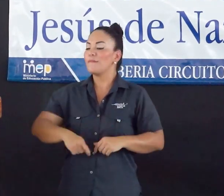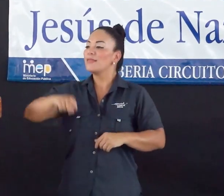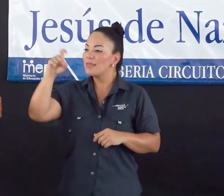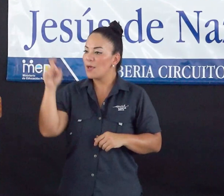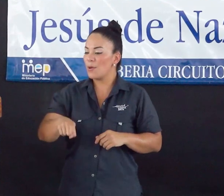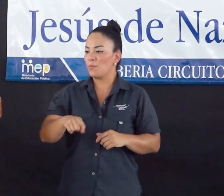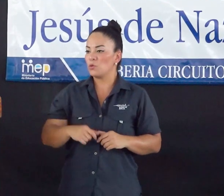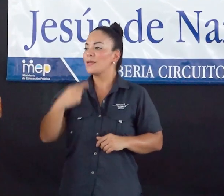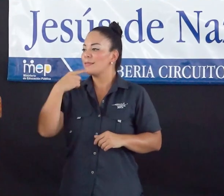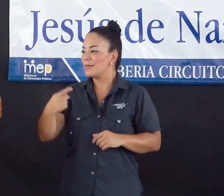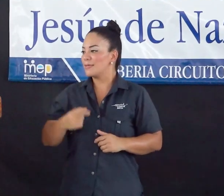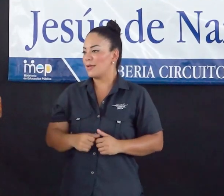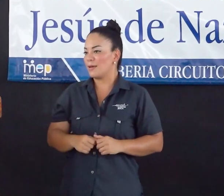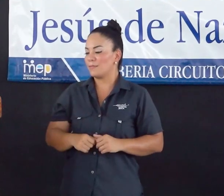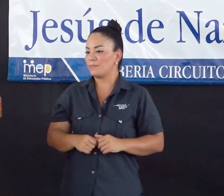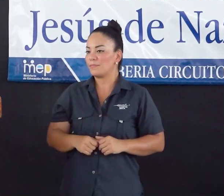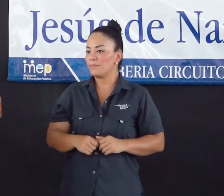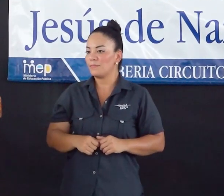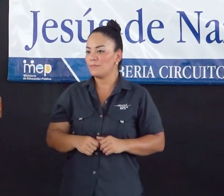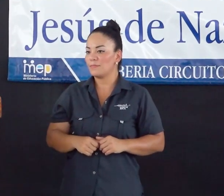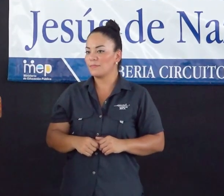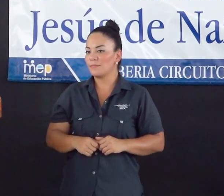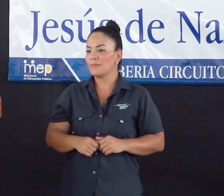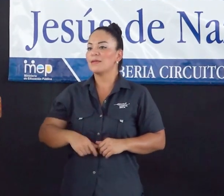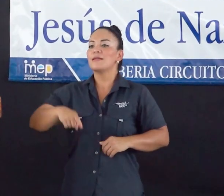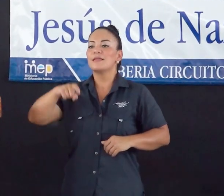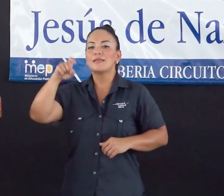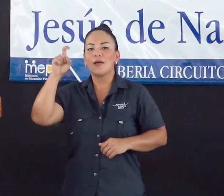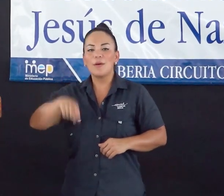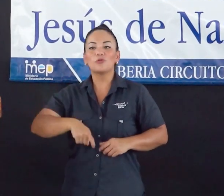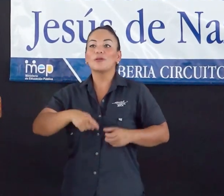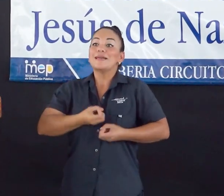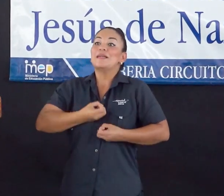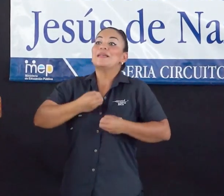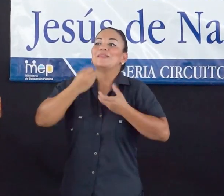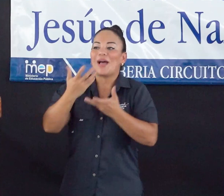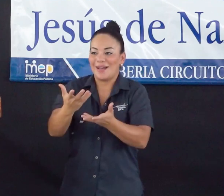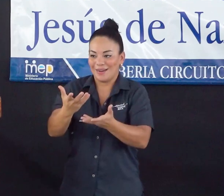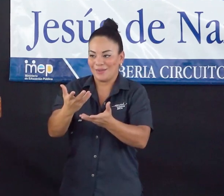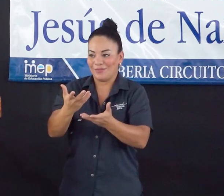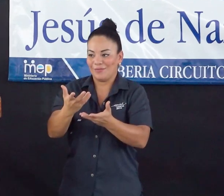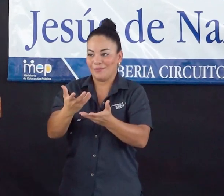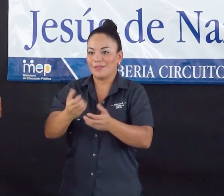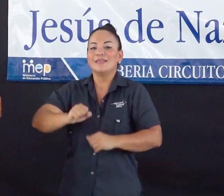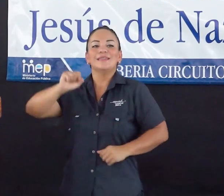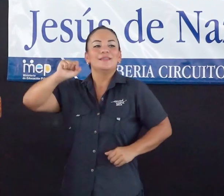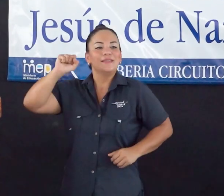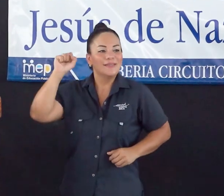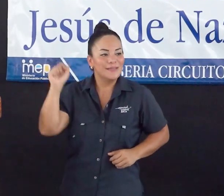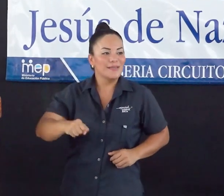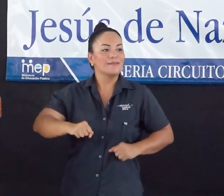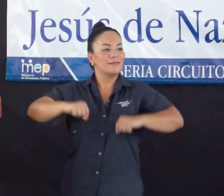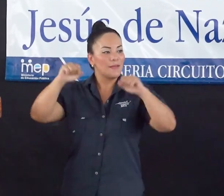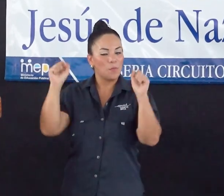debemos decir, si no, debemos gritar, sí se